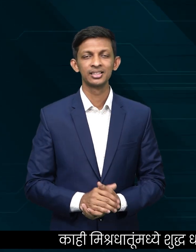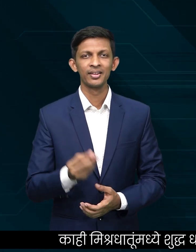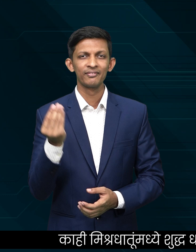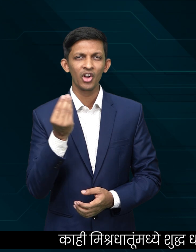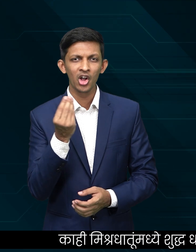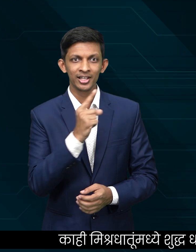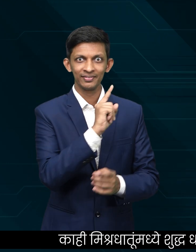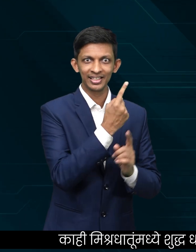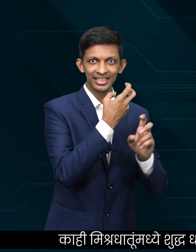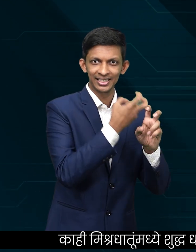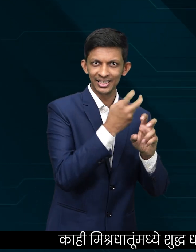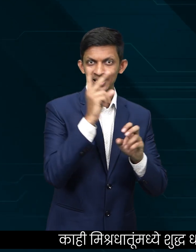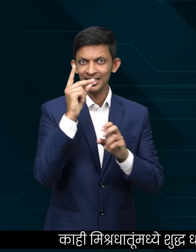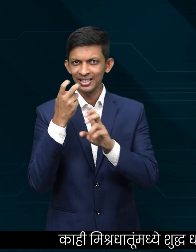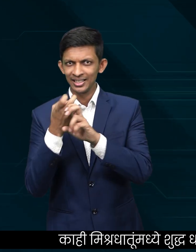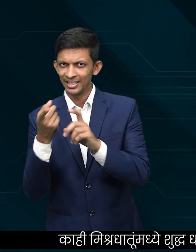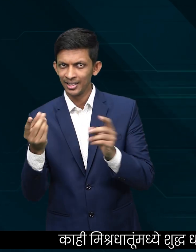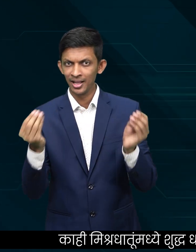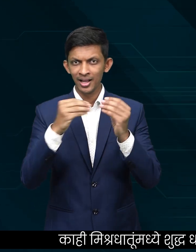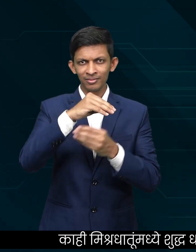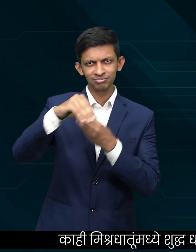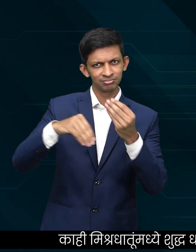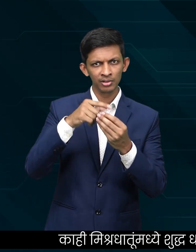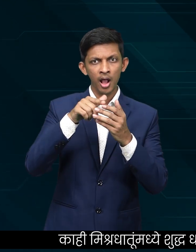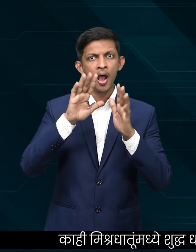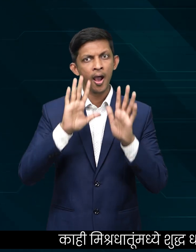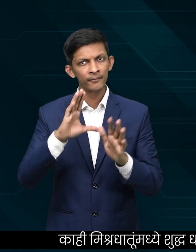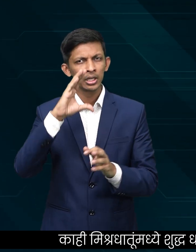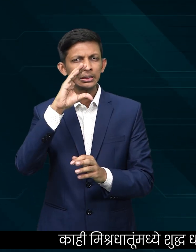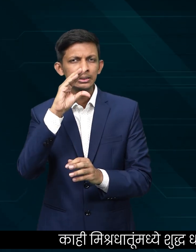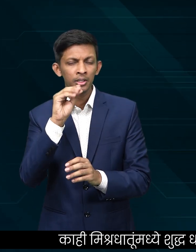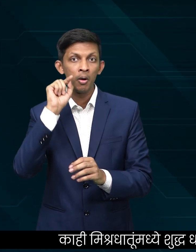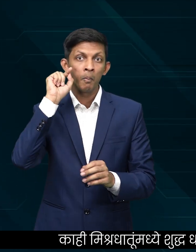काही मिश्रधातूंमध्ये शुद्ध धातूंपेक्षा कमी वितळण्याचे बिंदू असतात.